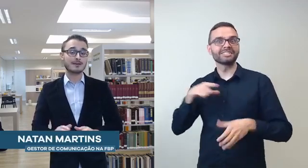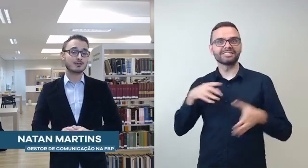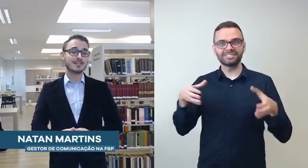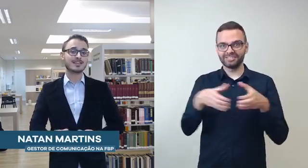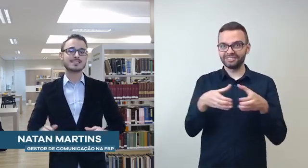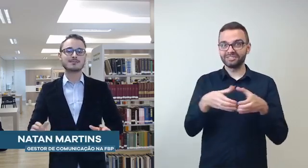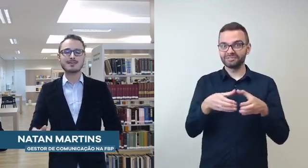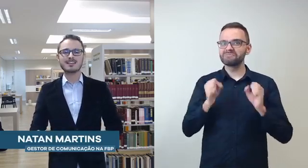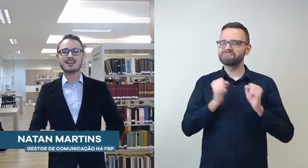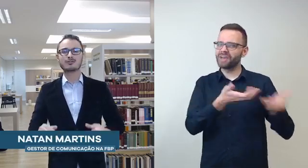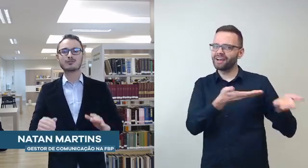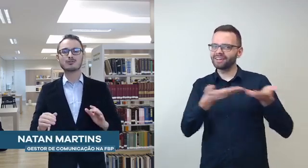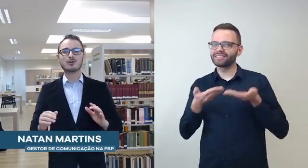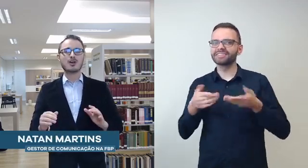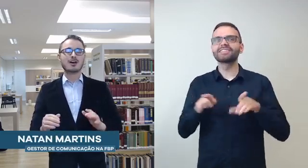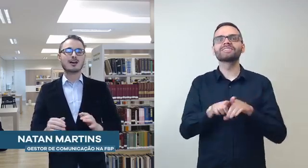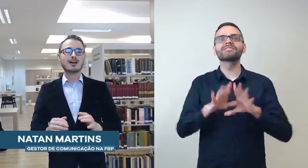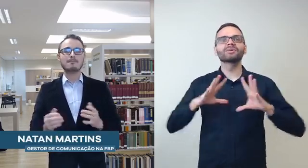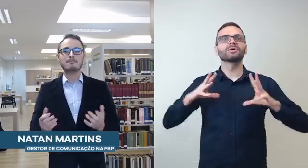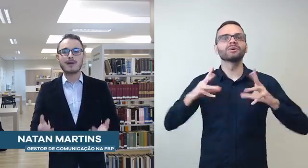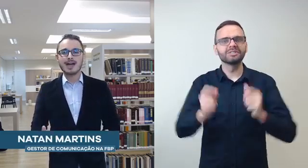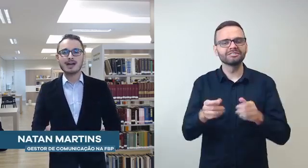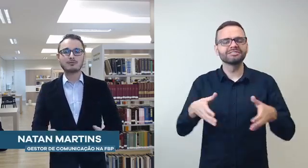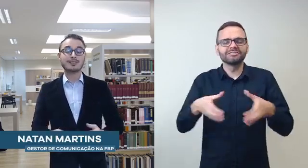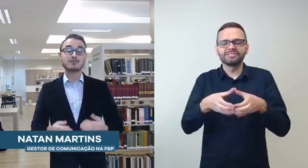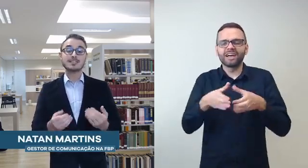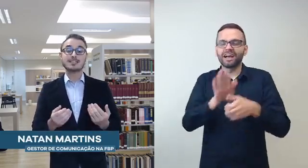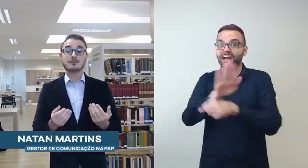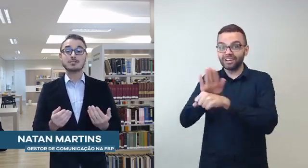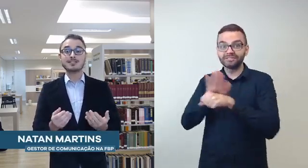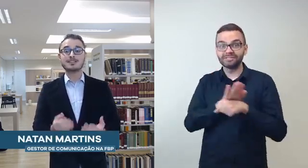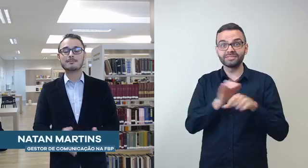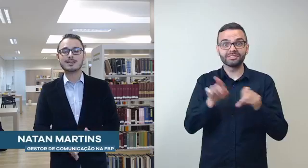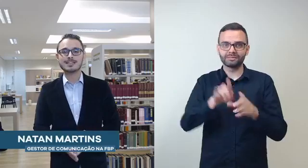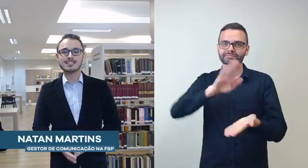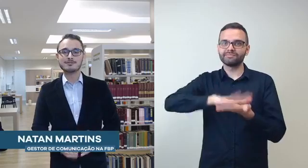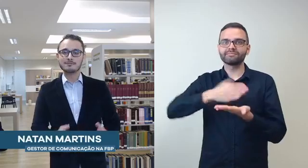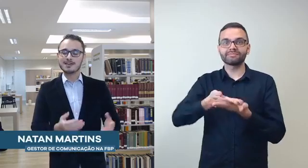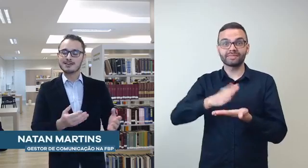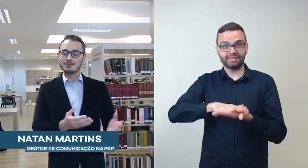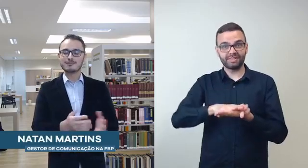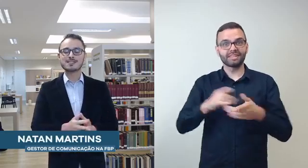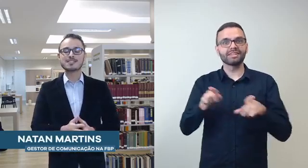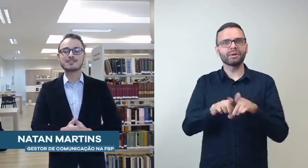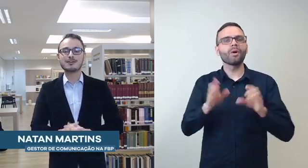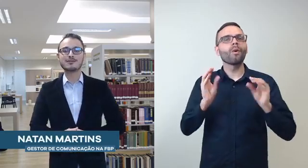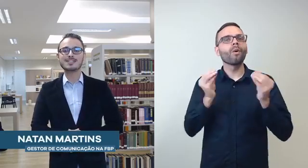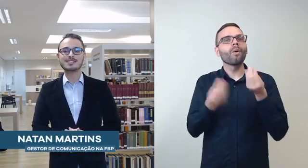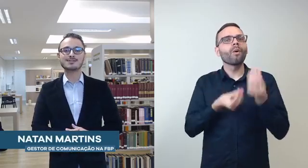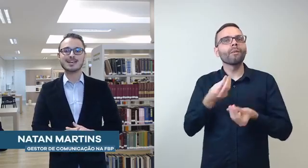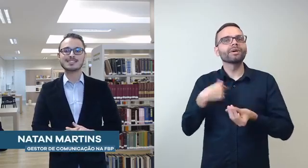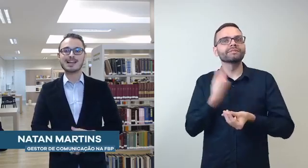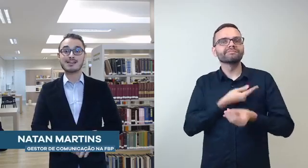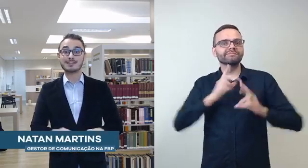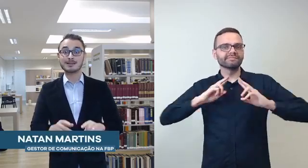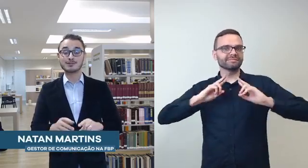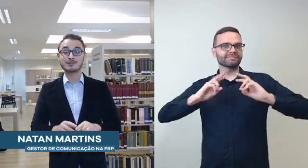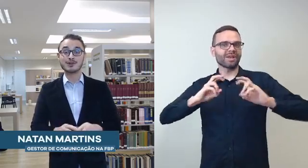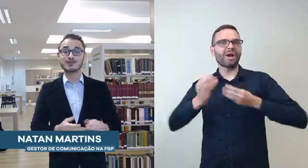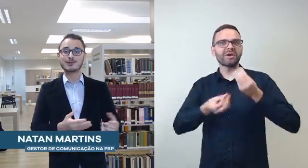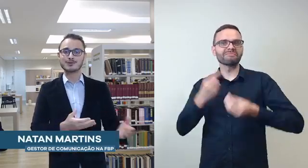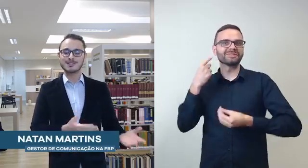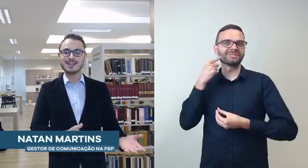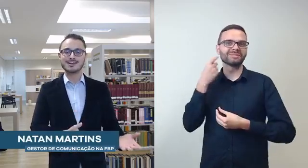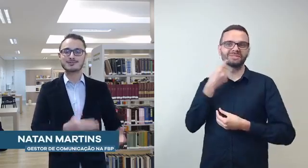que vai poder receber, dar todo amparo, temos equipe de interpretação e como vocês viram ao início dessa live, temos o